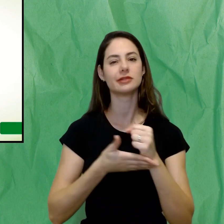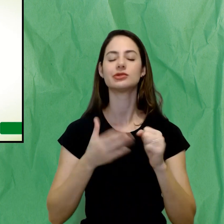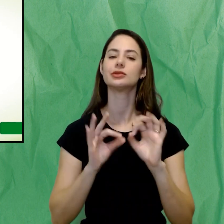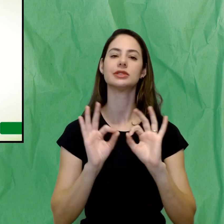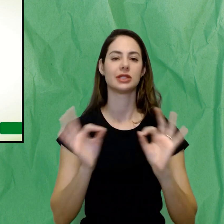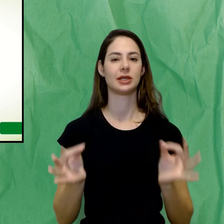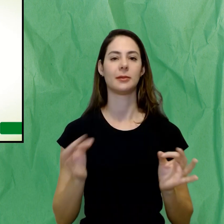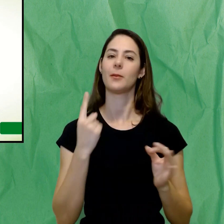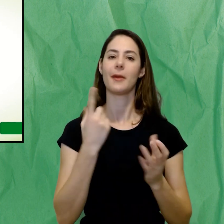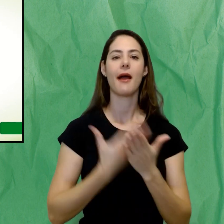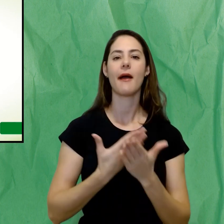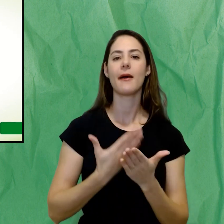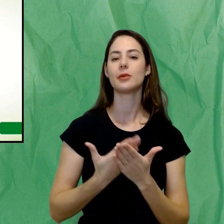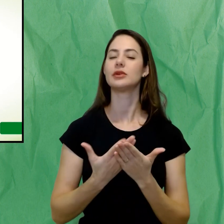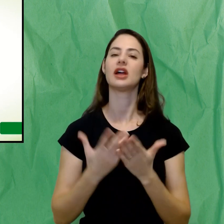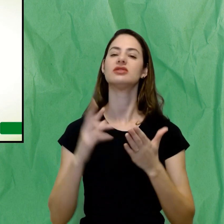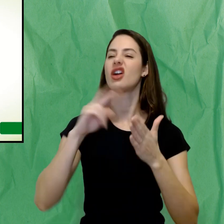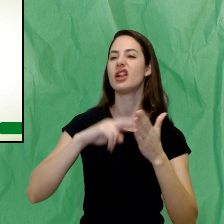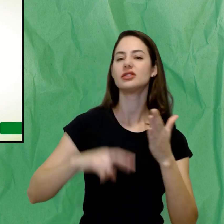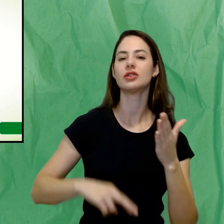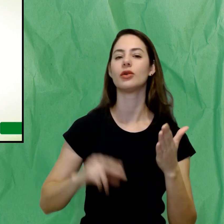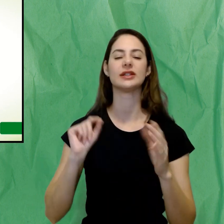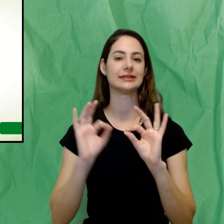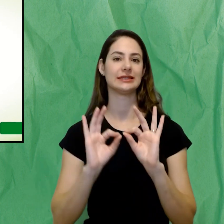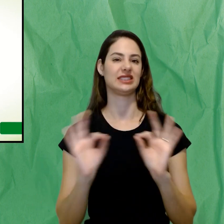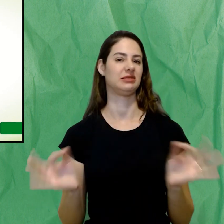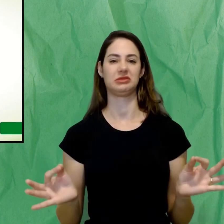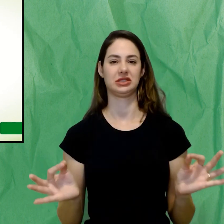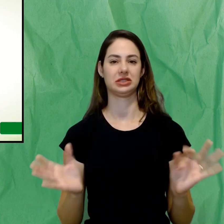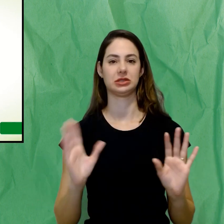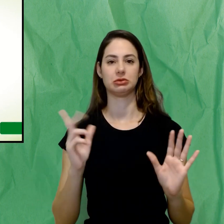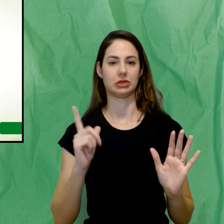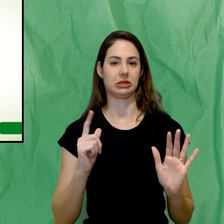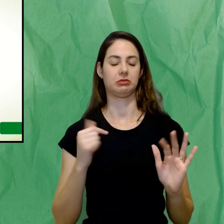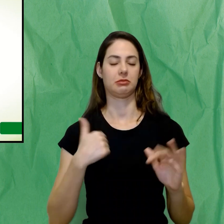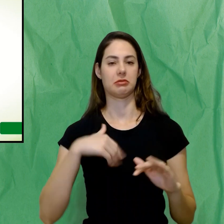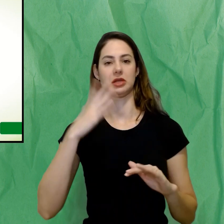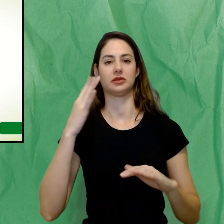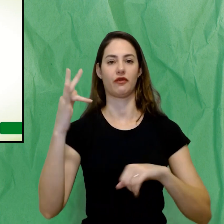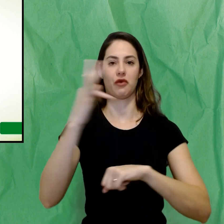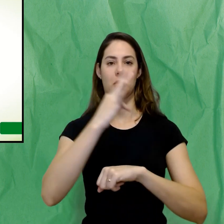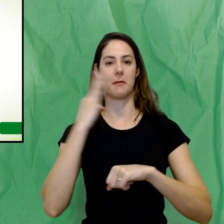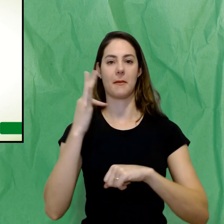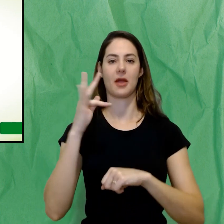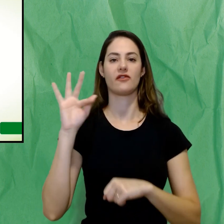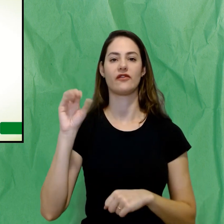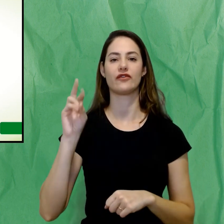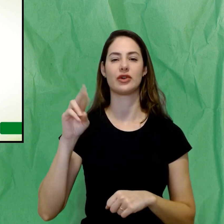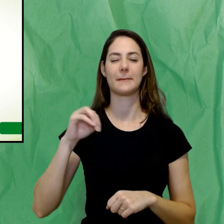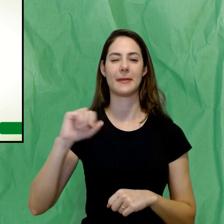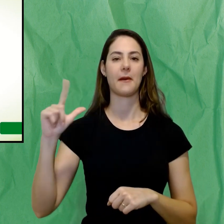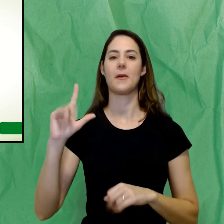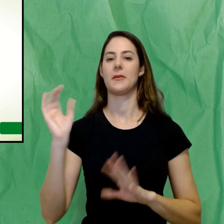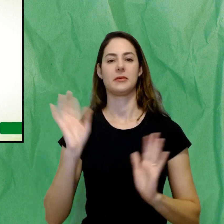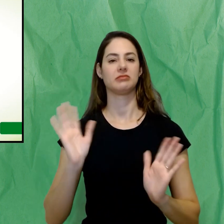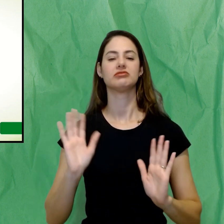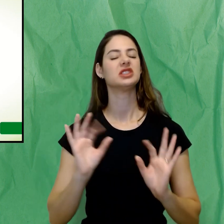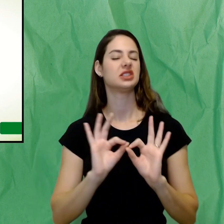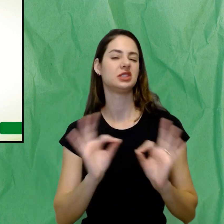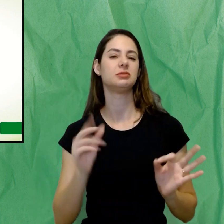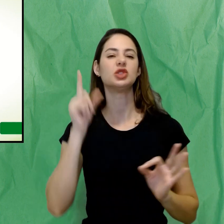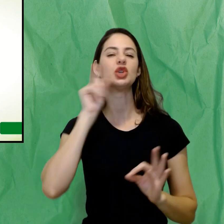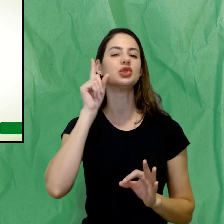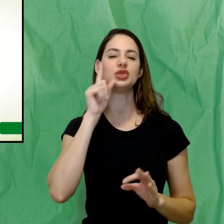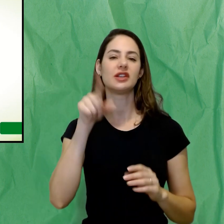básico, aquele relatório de uma aula, uma coisa um pouquinho mais simples, não muito formalizada, que geralmente se faz, eh,